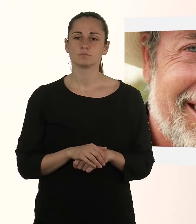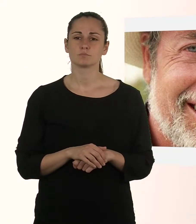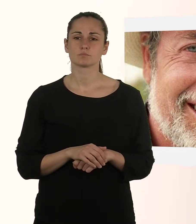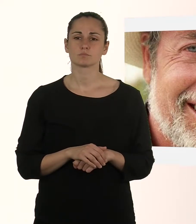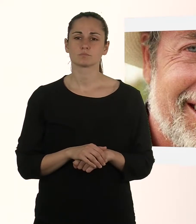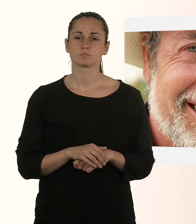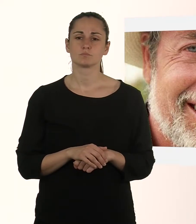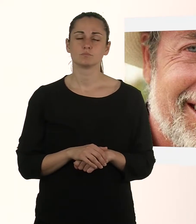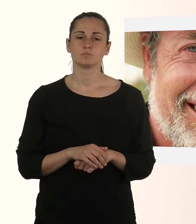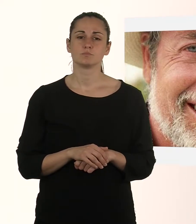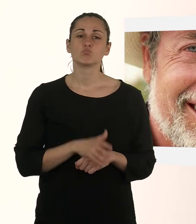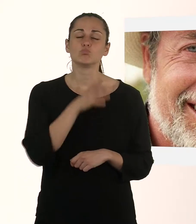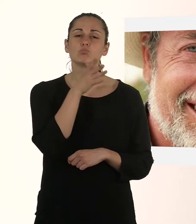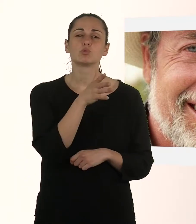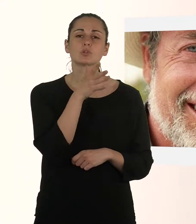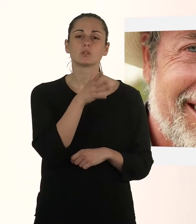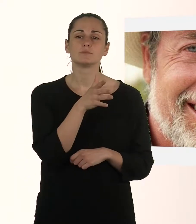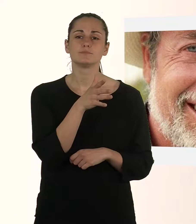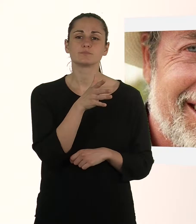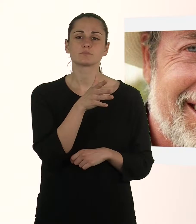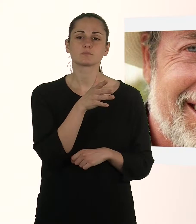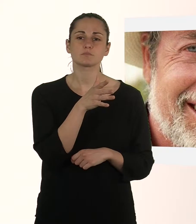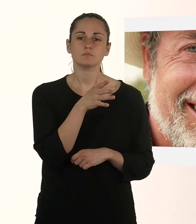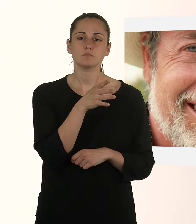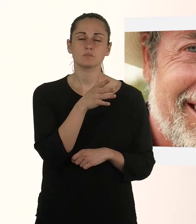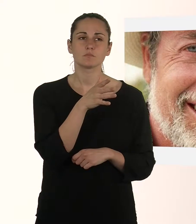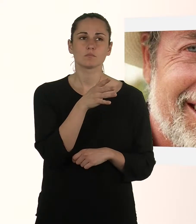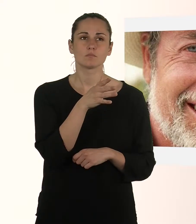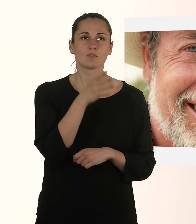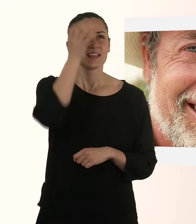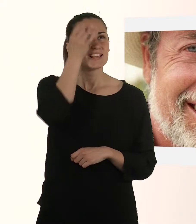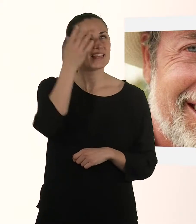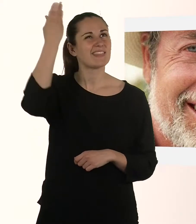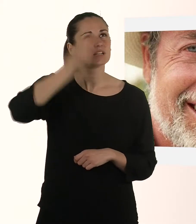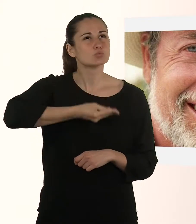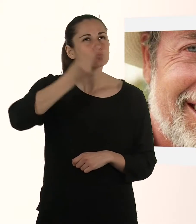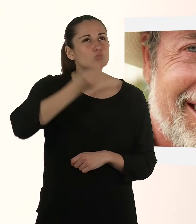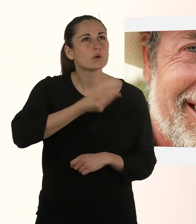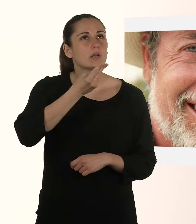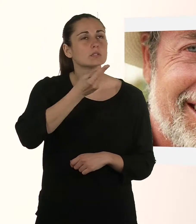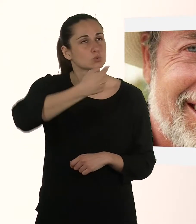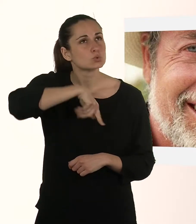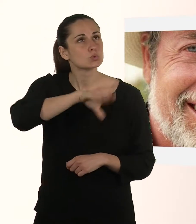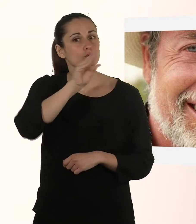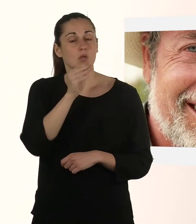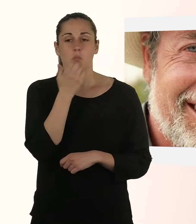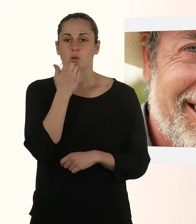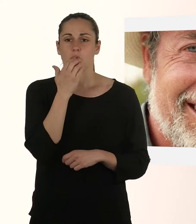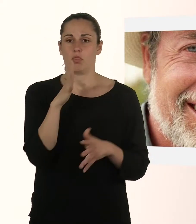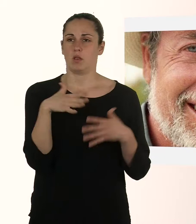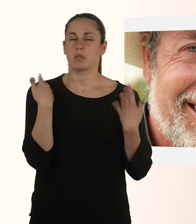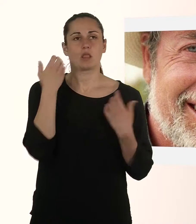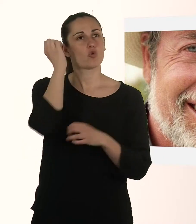nos permite ver un poco esas ideas brillantes que de pronto él tenía, ¿no? O cómo de pronto en una conferencia o en una